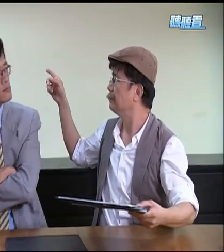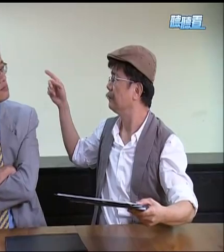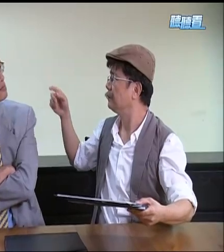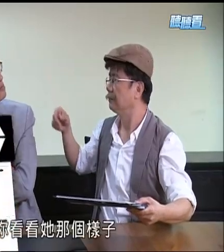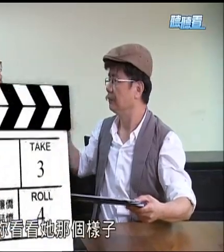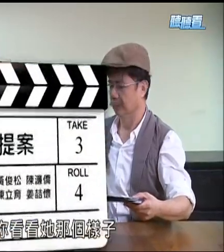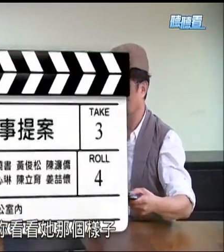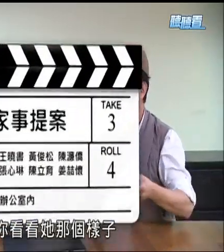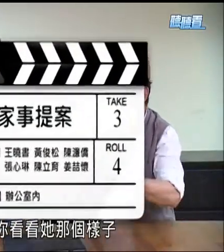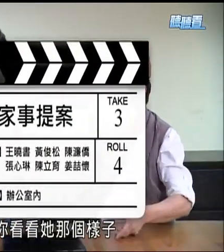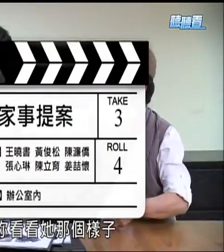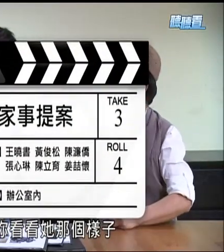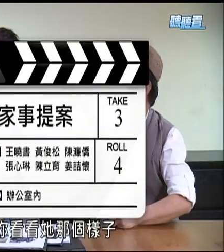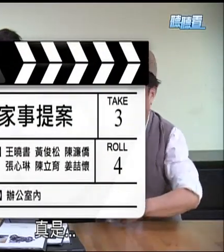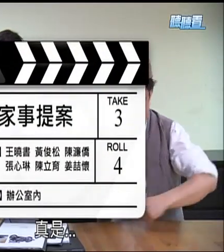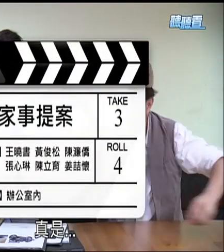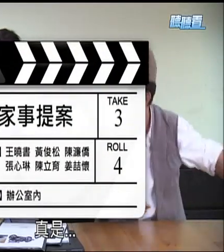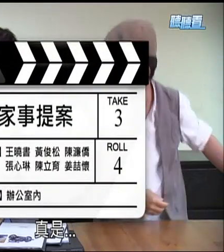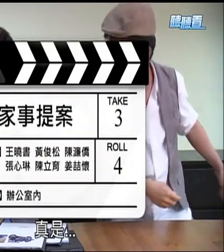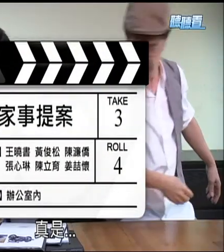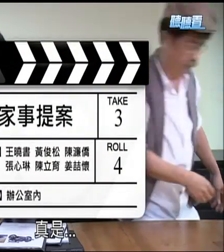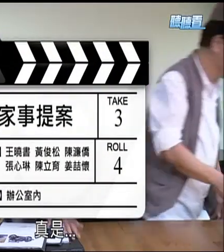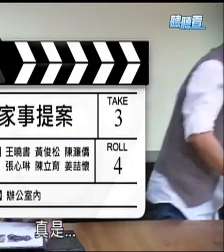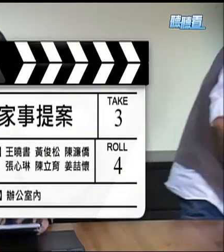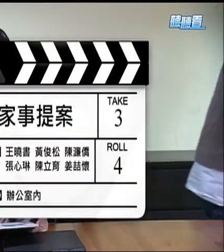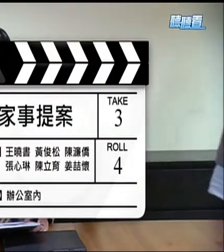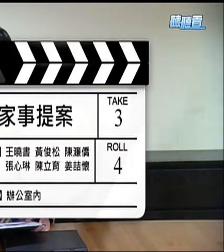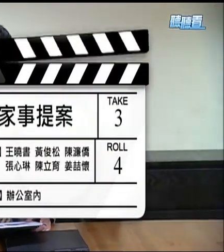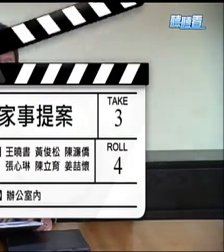哎，你看看他那个样子，哎，真是， 就是啊，哎，